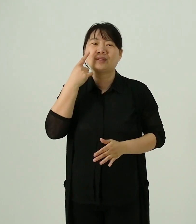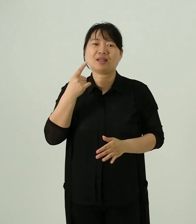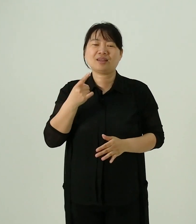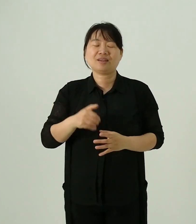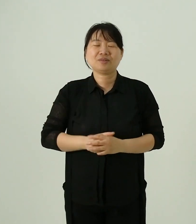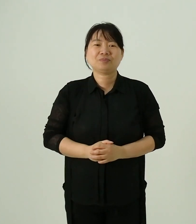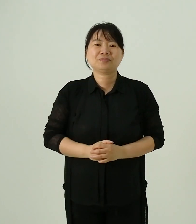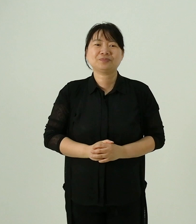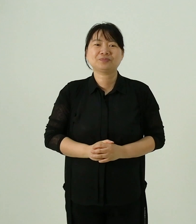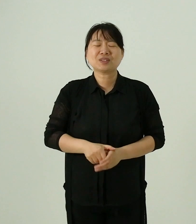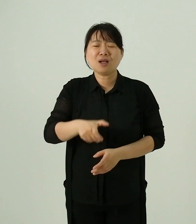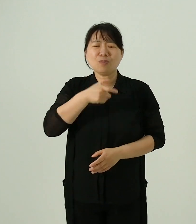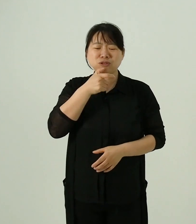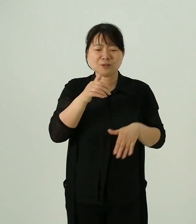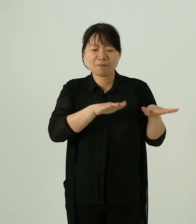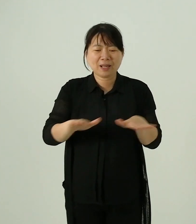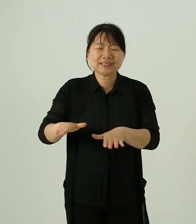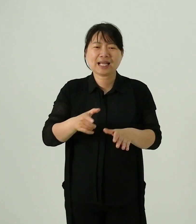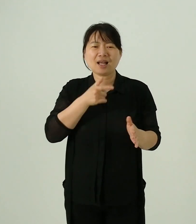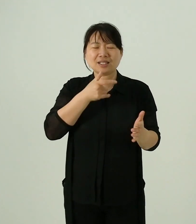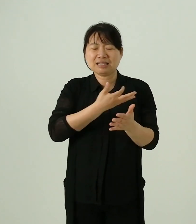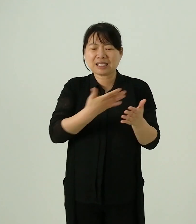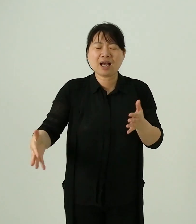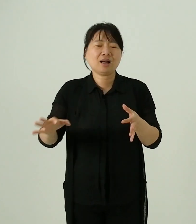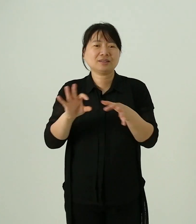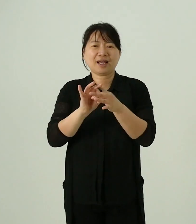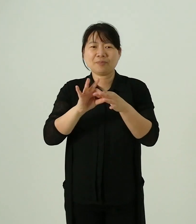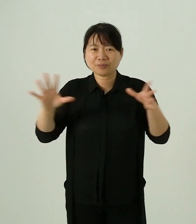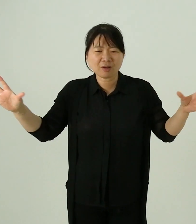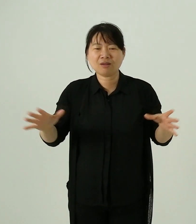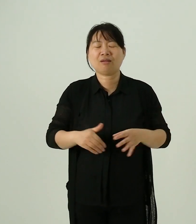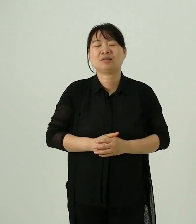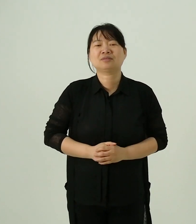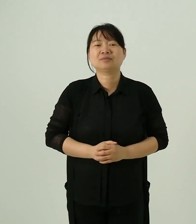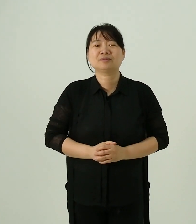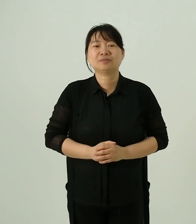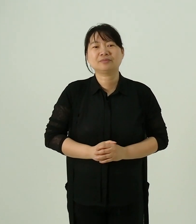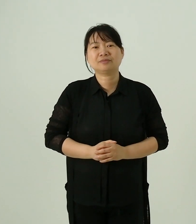그러면 그게 물바다든 강이든 큰 의미가 없는 거예요.